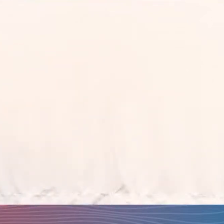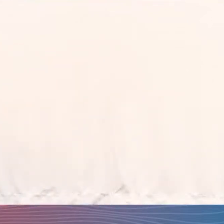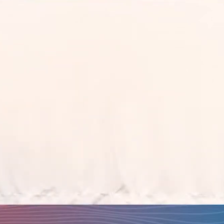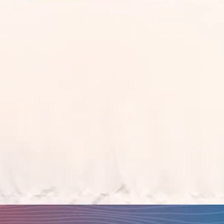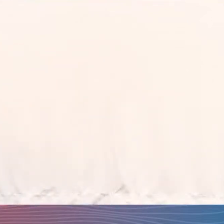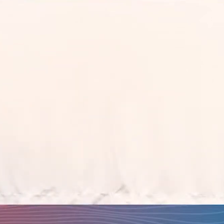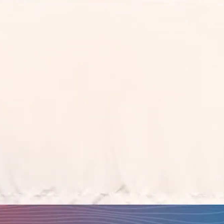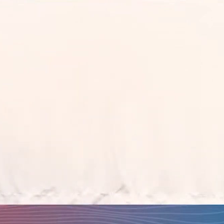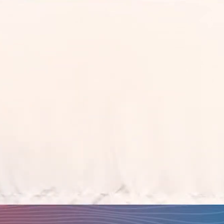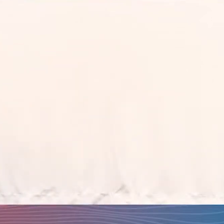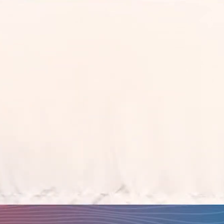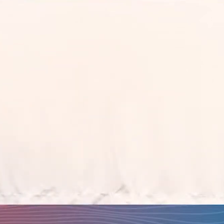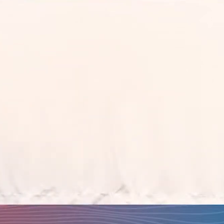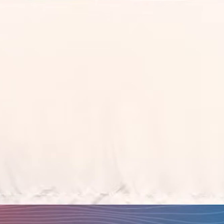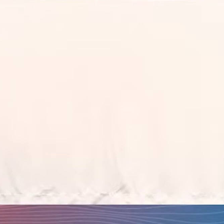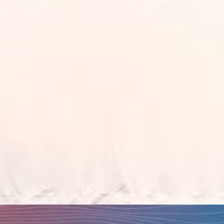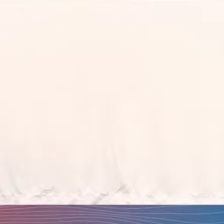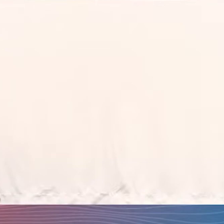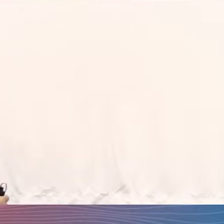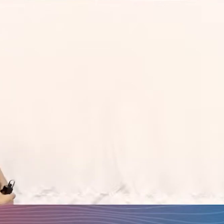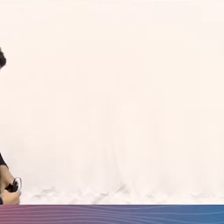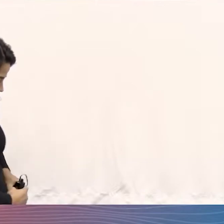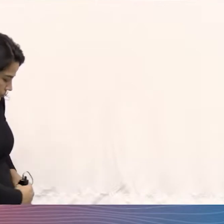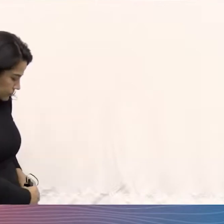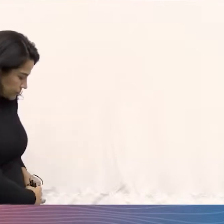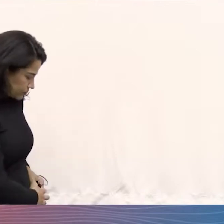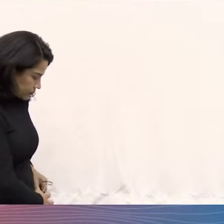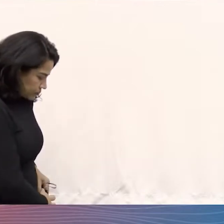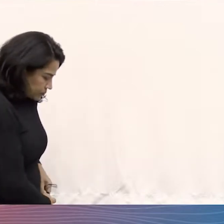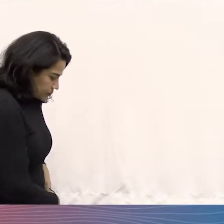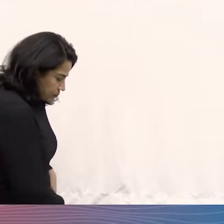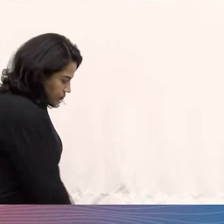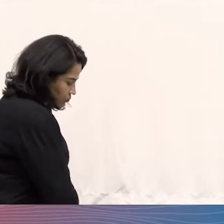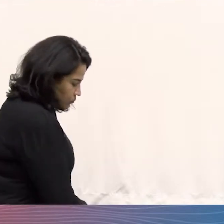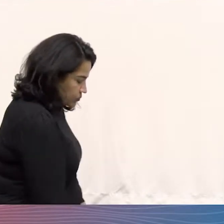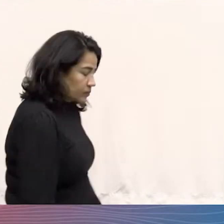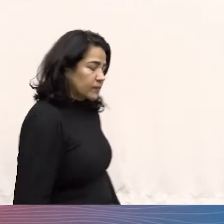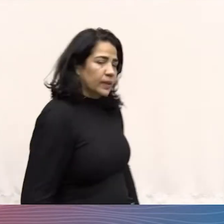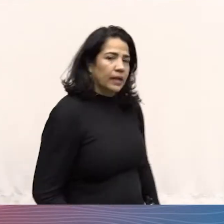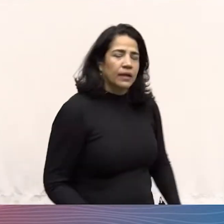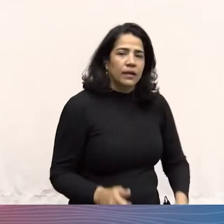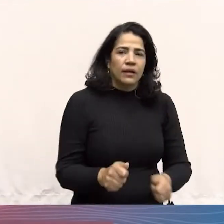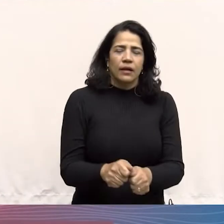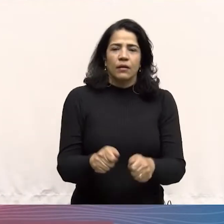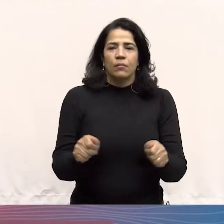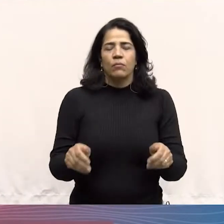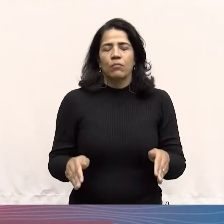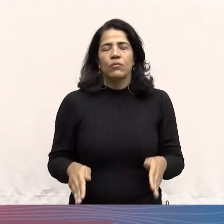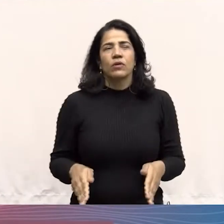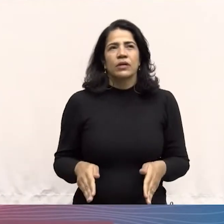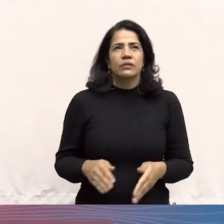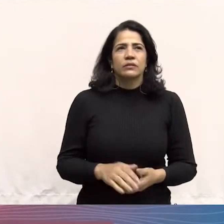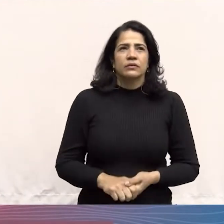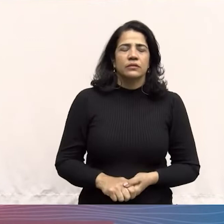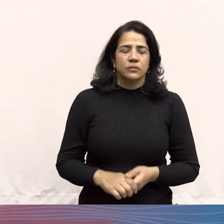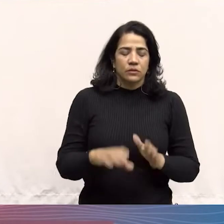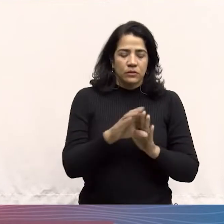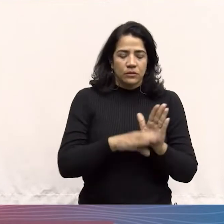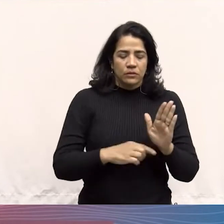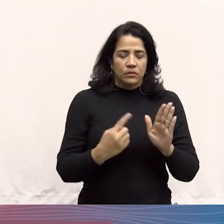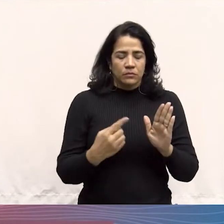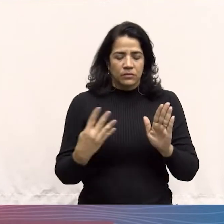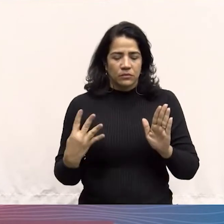Capítulo 14 de Apocalipse, diz assim: olhei e eis o Cordeiro em pé sobre o monte Sião, e com